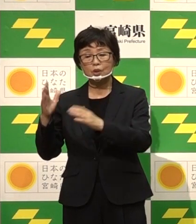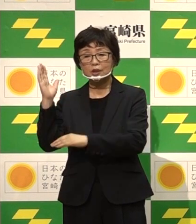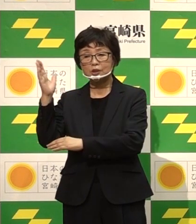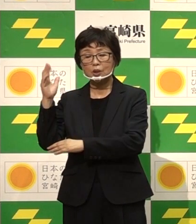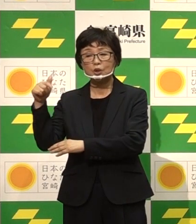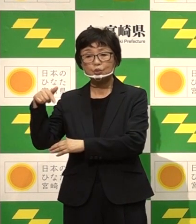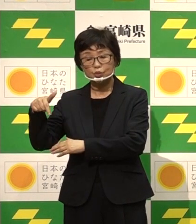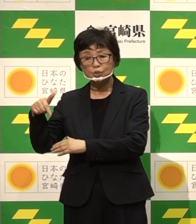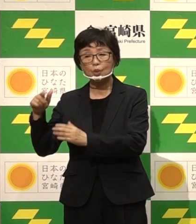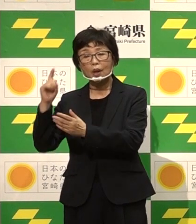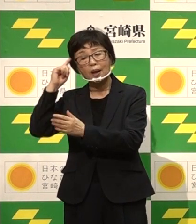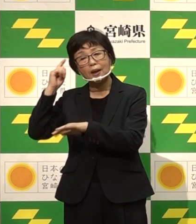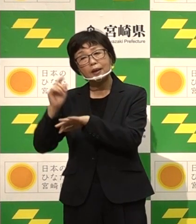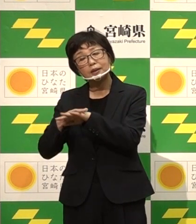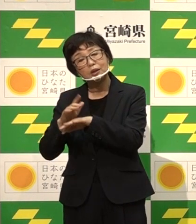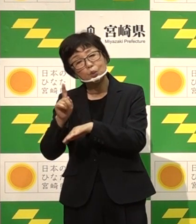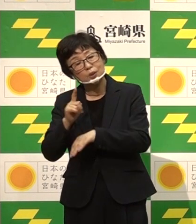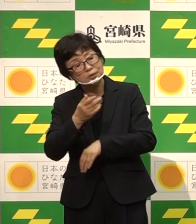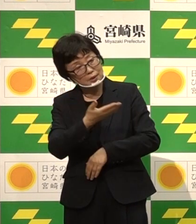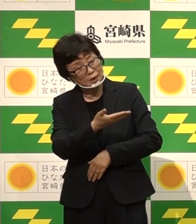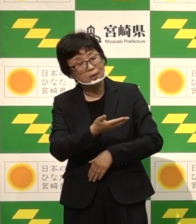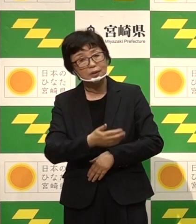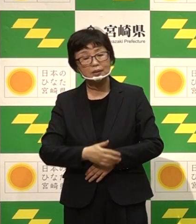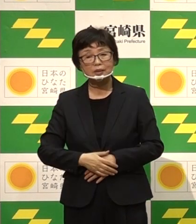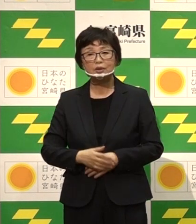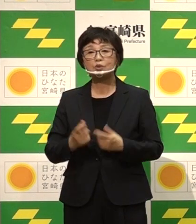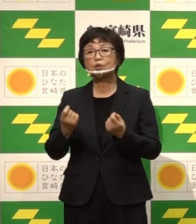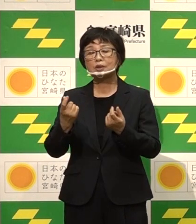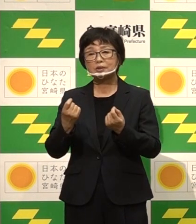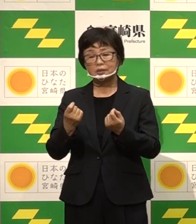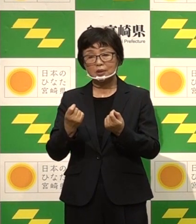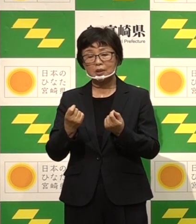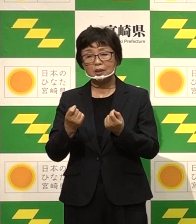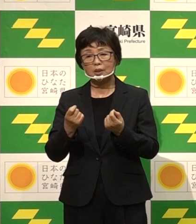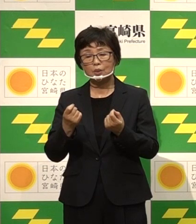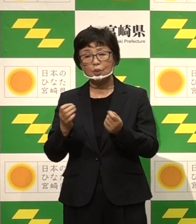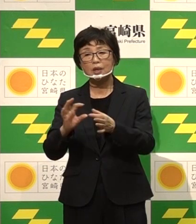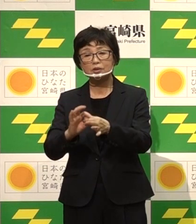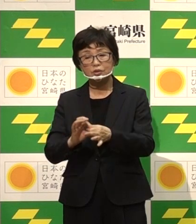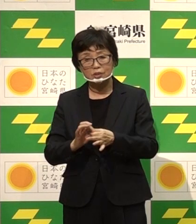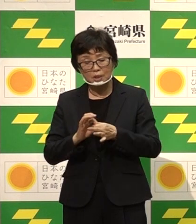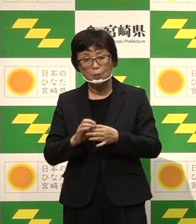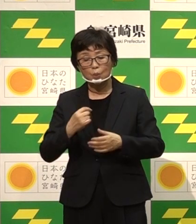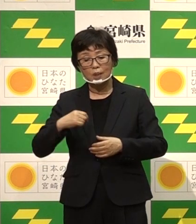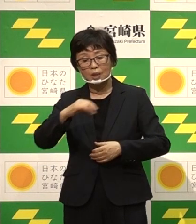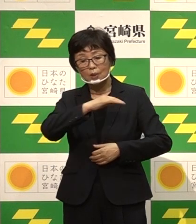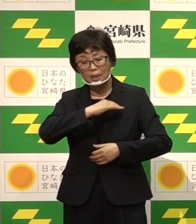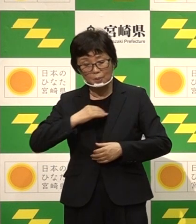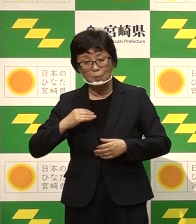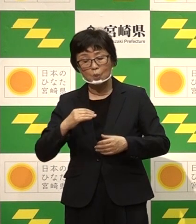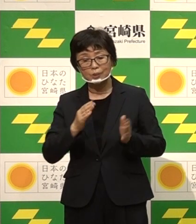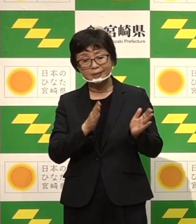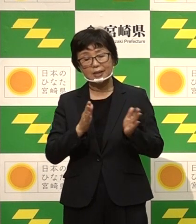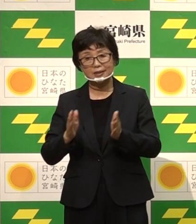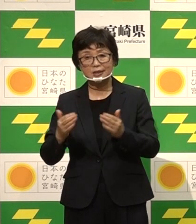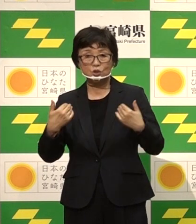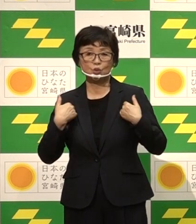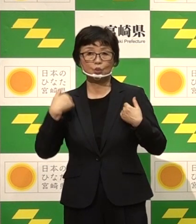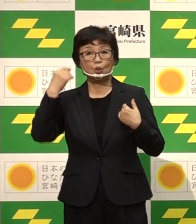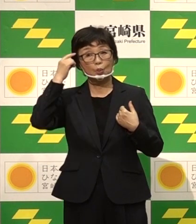についてはどのようなお考えをお持ちでしょうか。はい、 そうですね、これについてもよくよく我々整理する必要があると思うんです